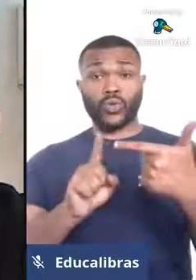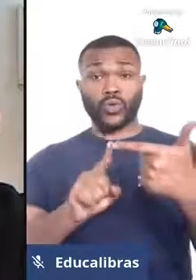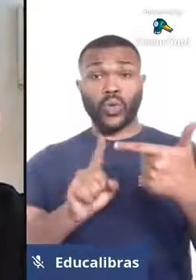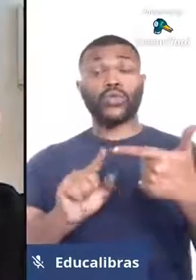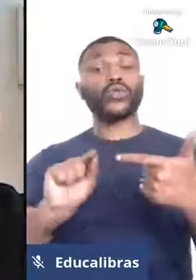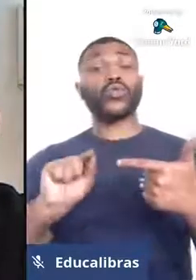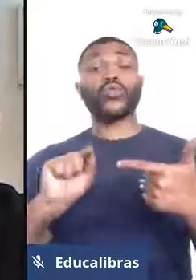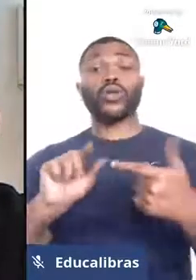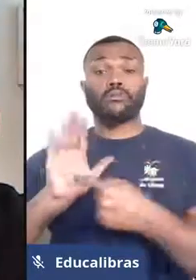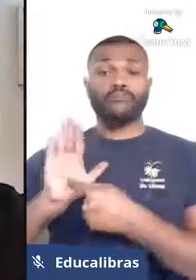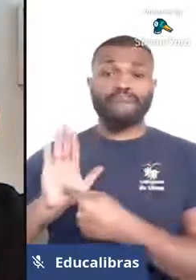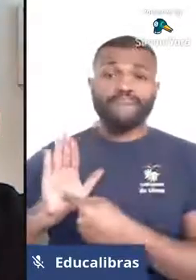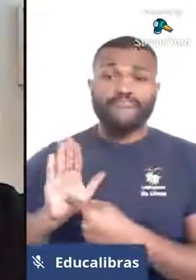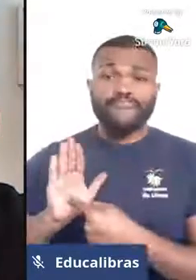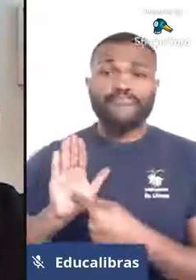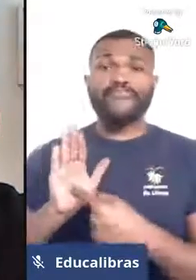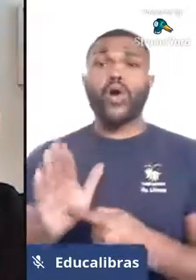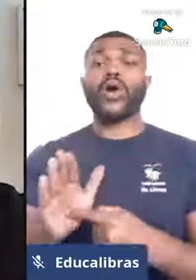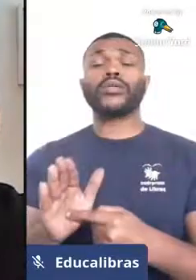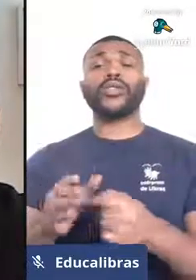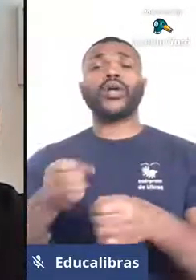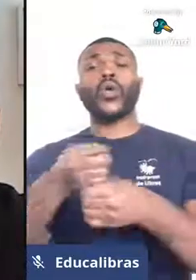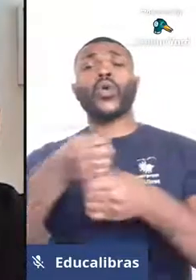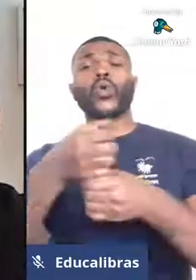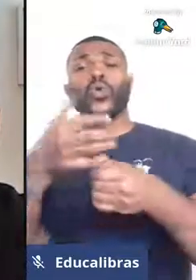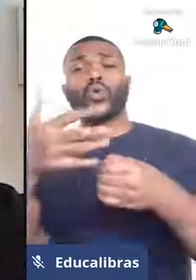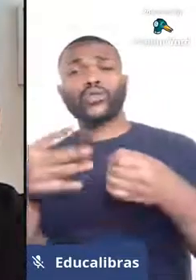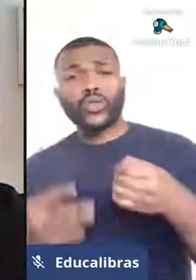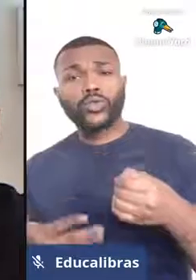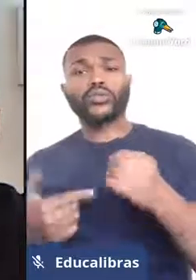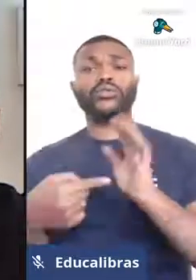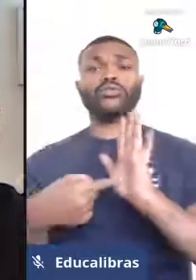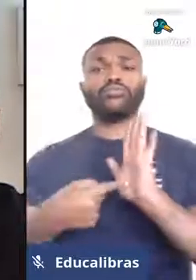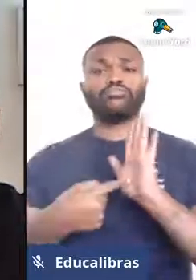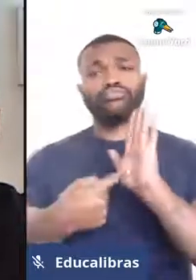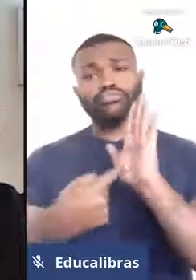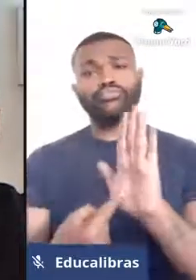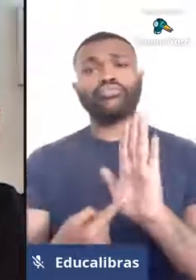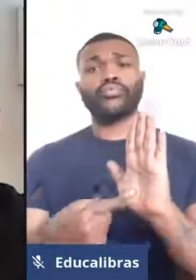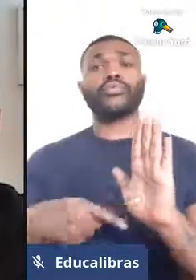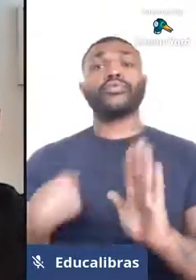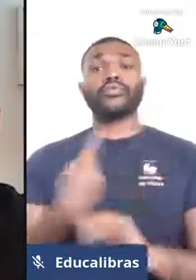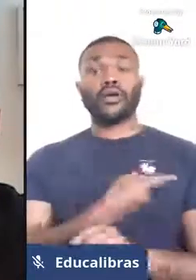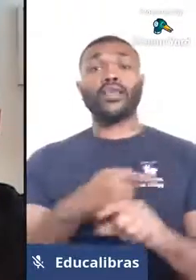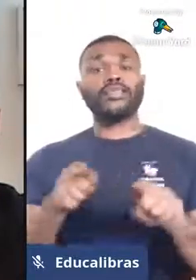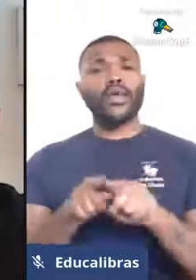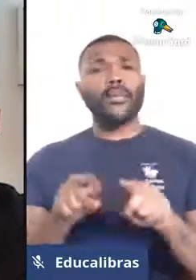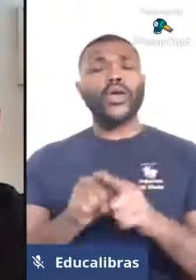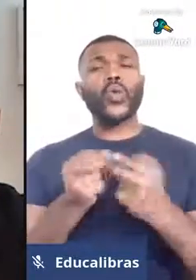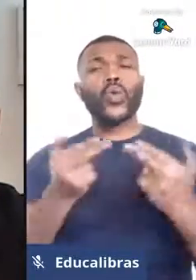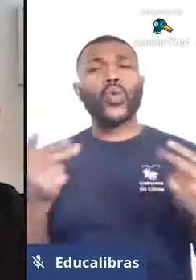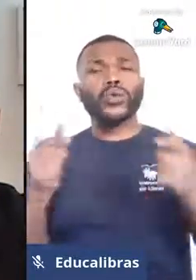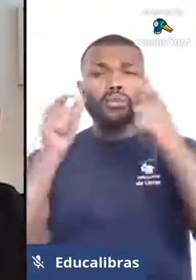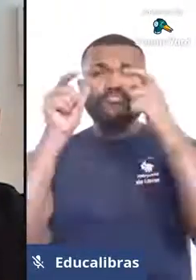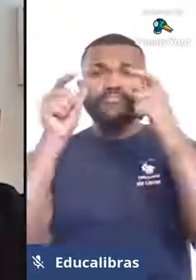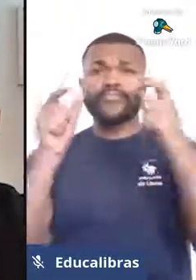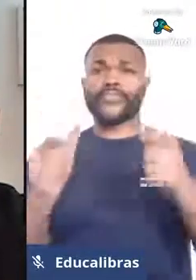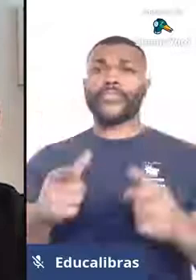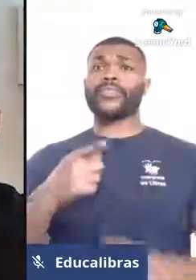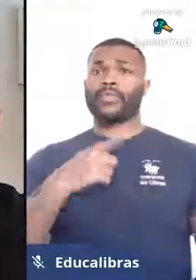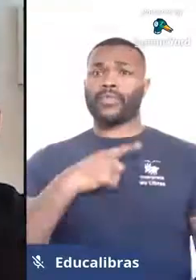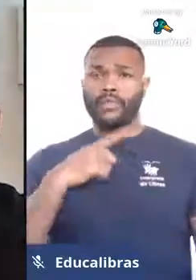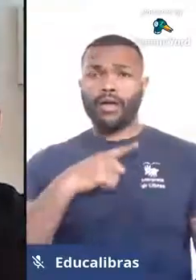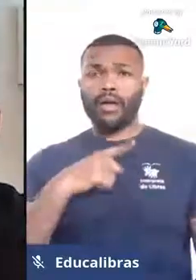mostrar, continuar gerando conhecimento, e a gente tem gerado coisas muito interessantes aqui, tem